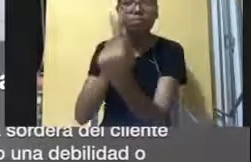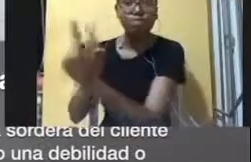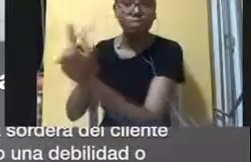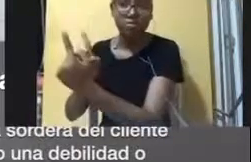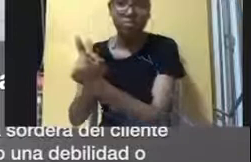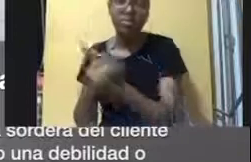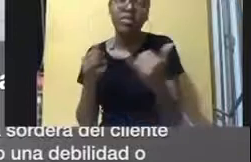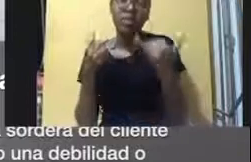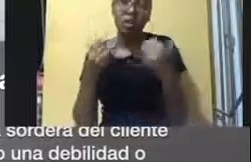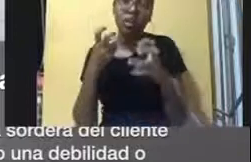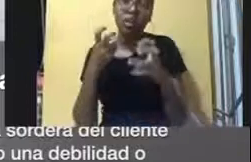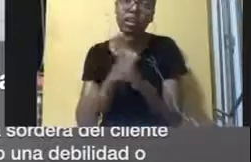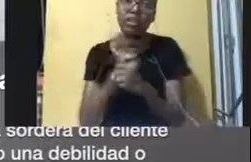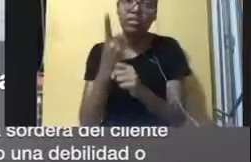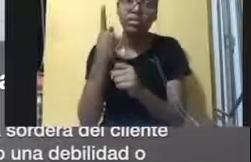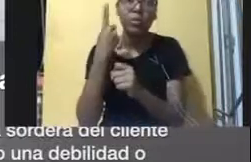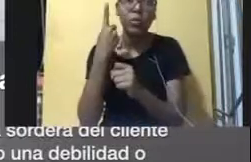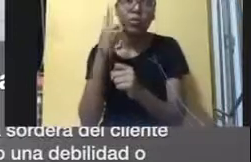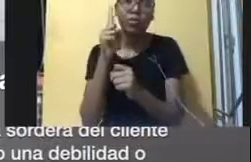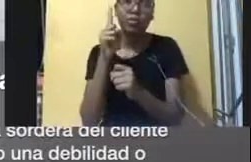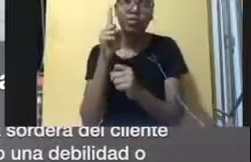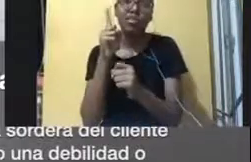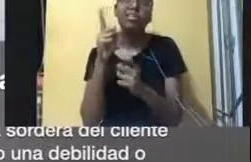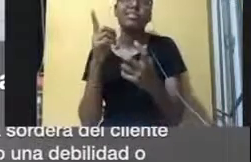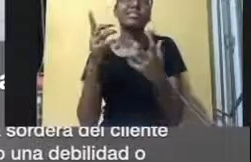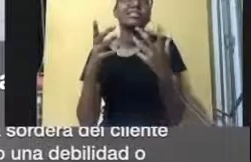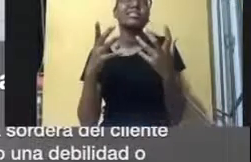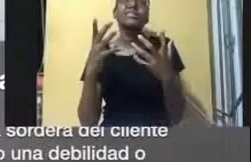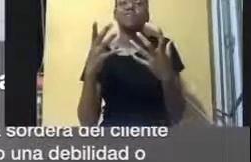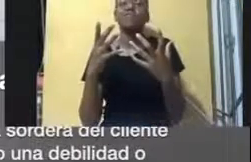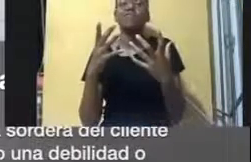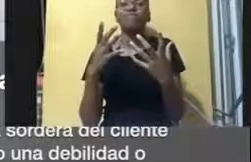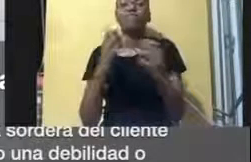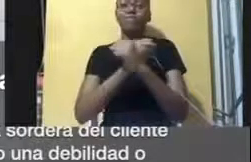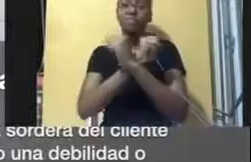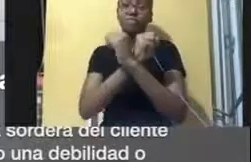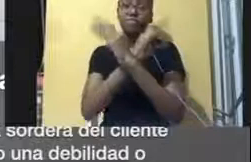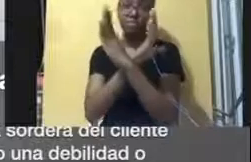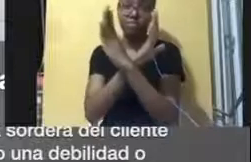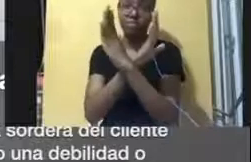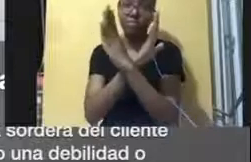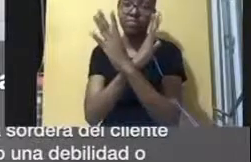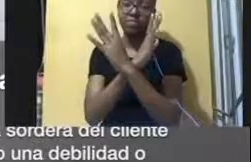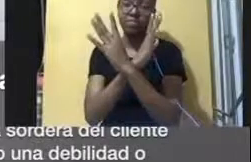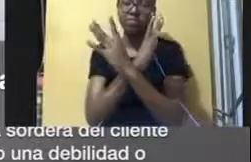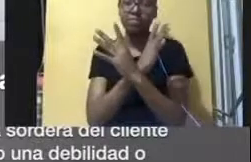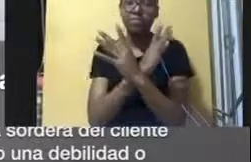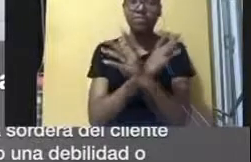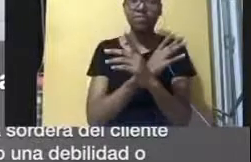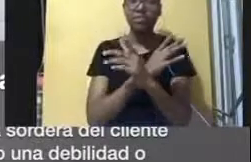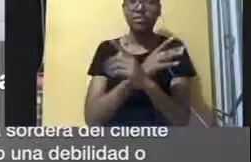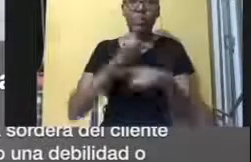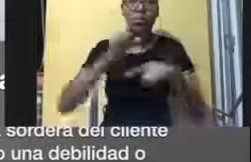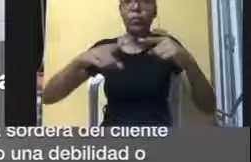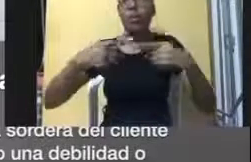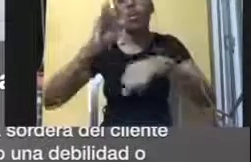difícil porque es de manera virtual, obviamente, no podemos ir a la iglesia a hablar